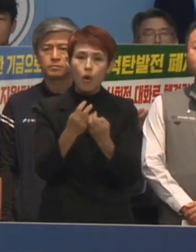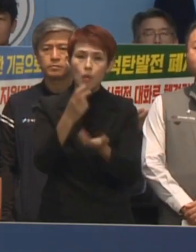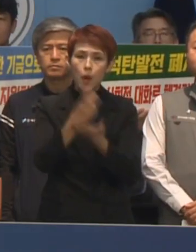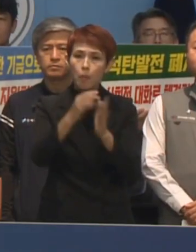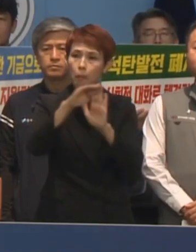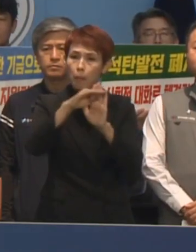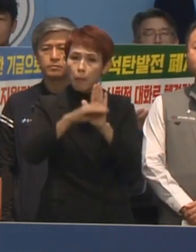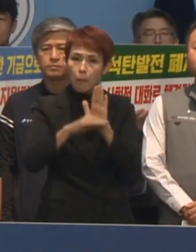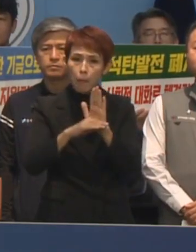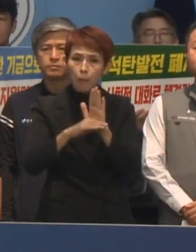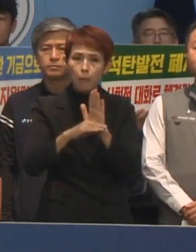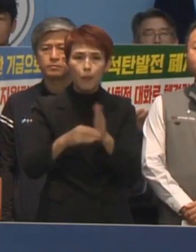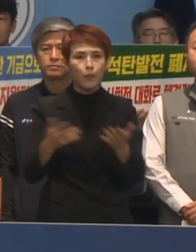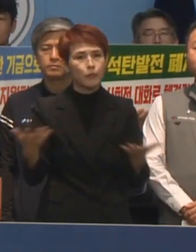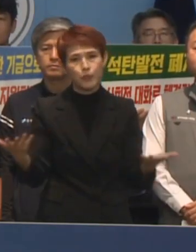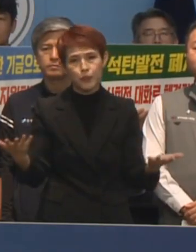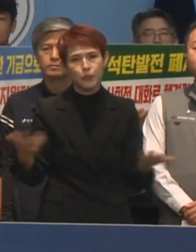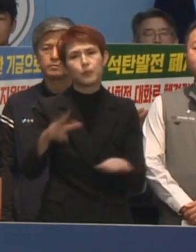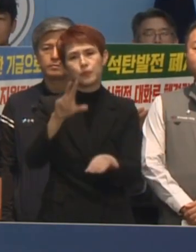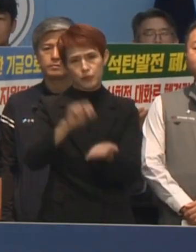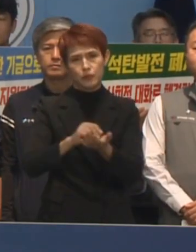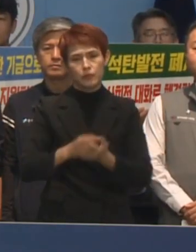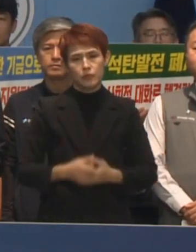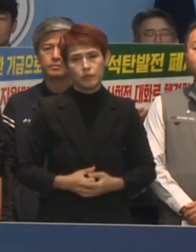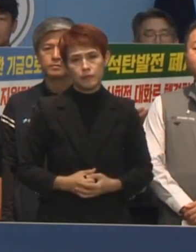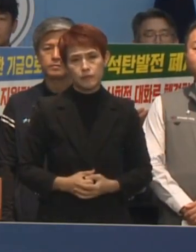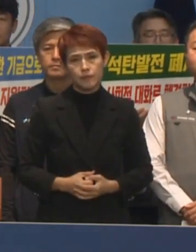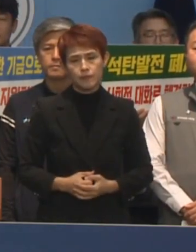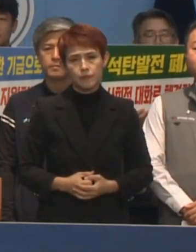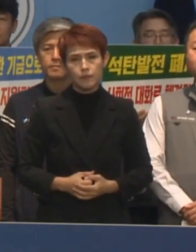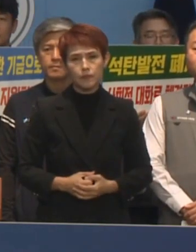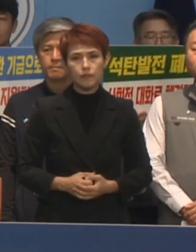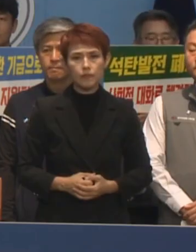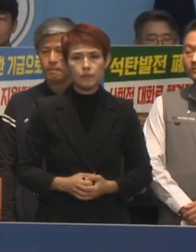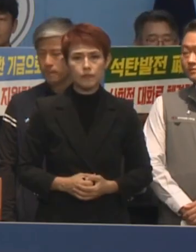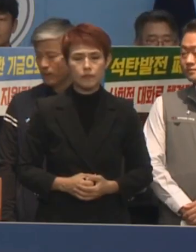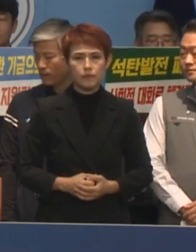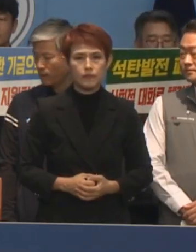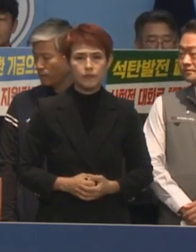로드맵 등은 전혀 내놓지 못하고 있습니다.